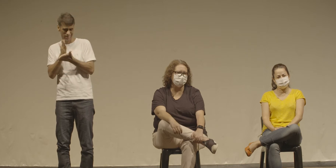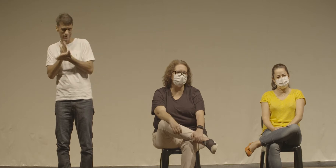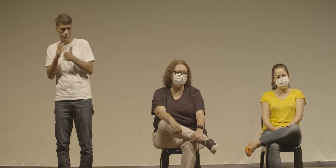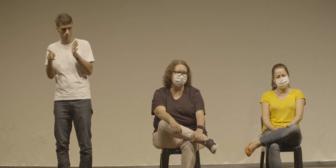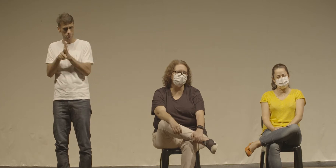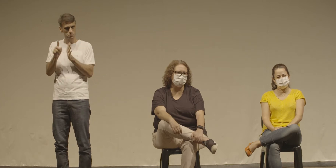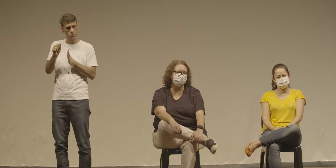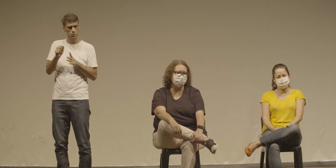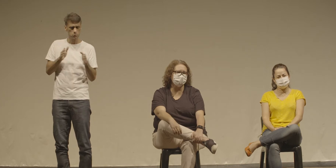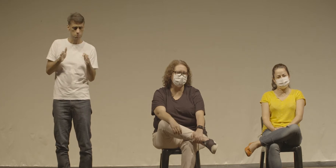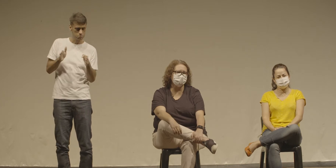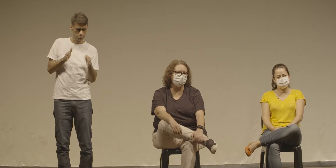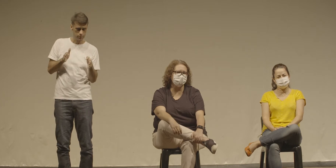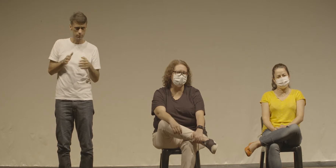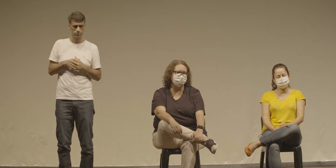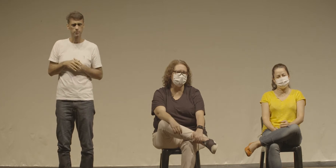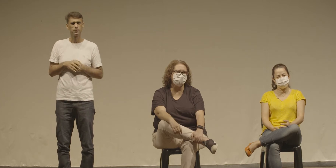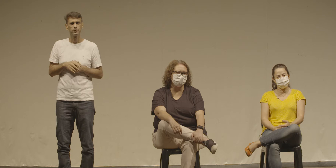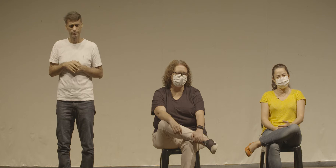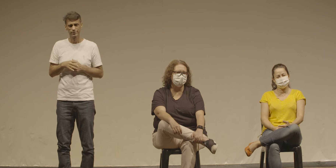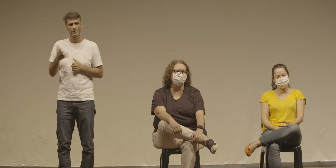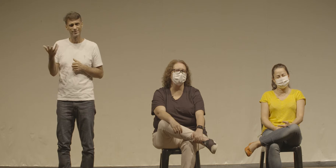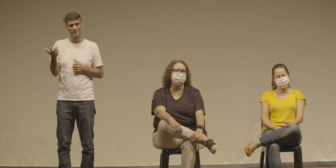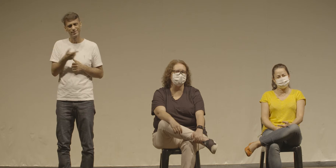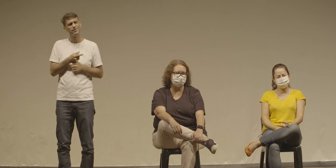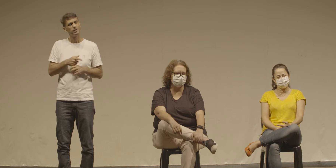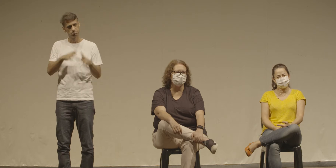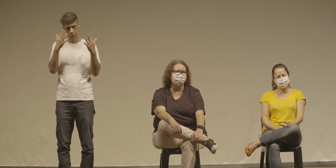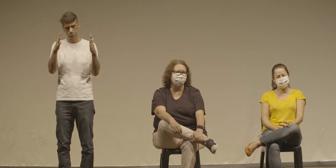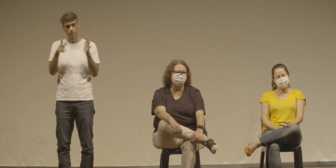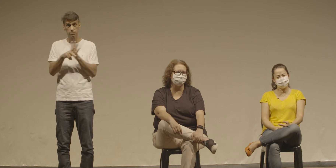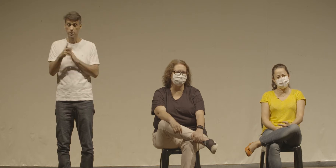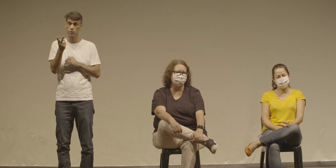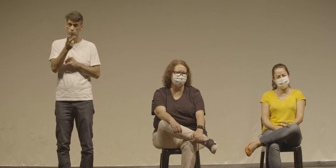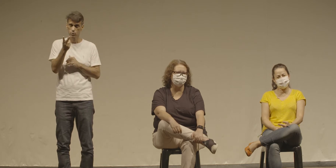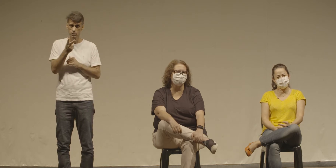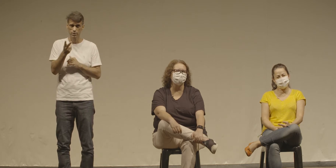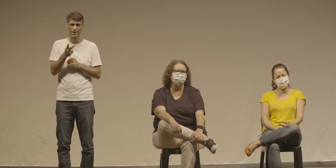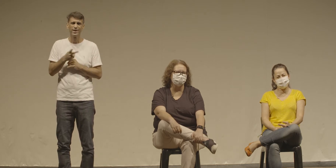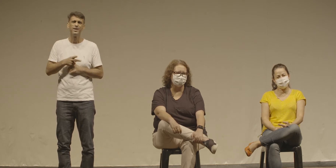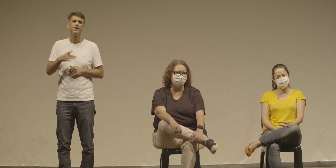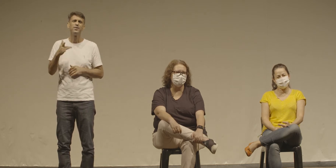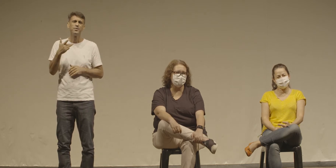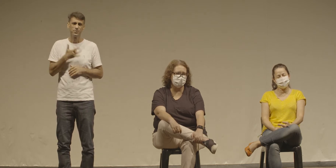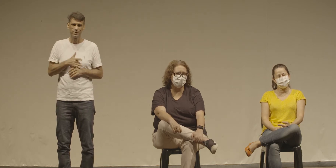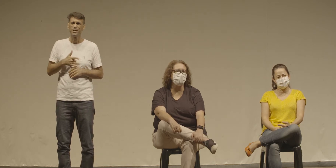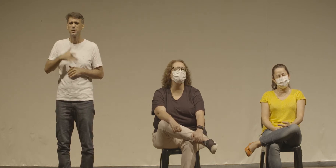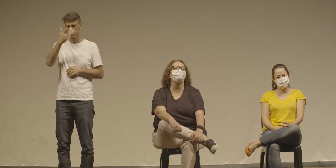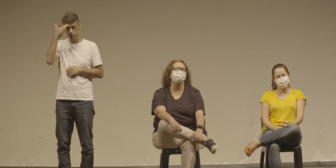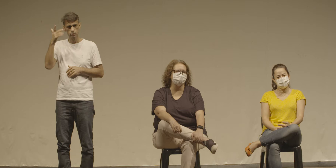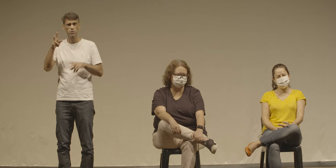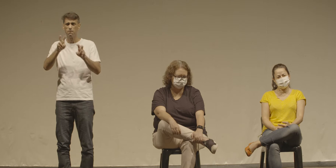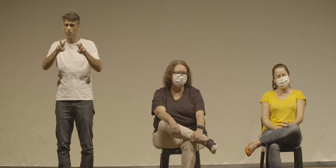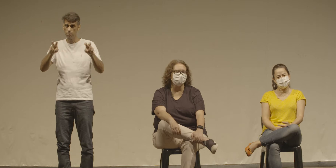nesse período também. Foi espetacular, então eu queria muito parabenizar vocês. É uma pena não ter mais pessoas aqui